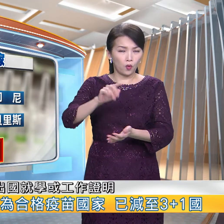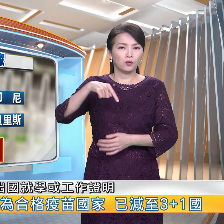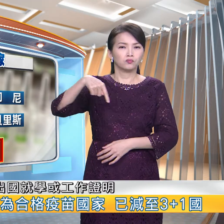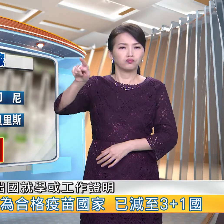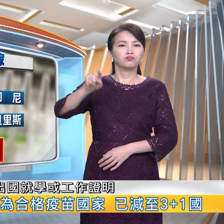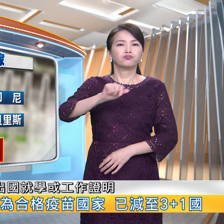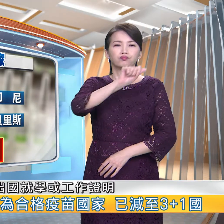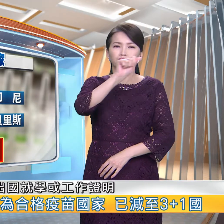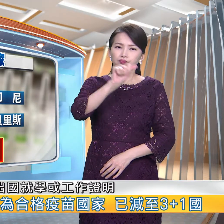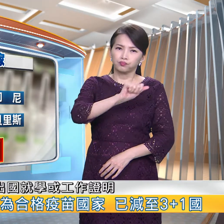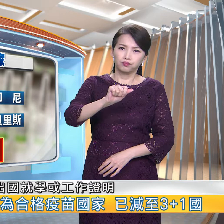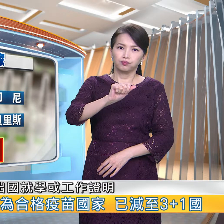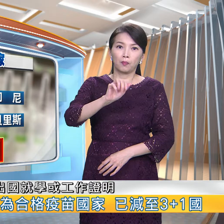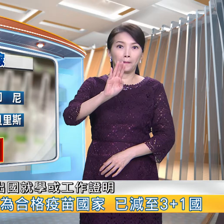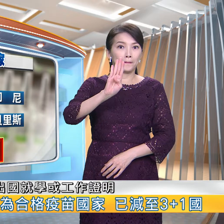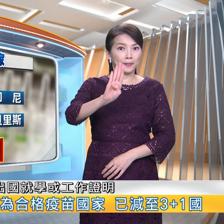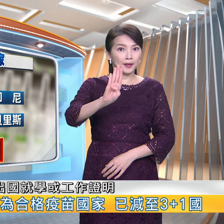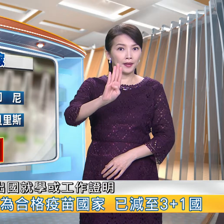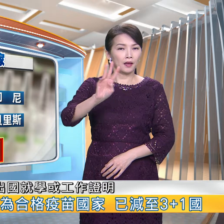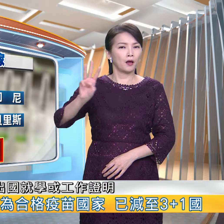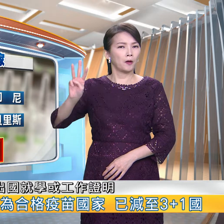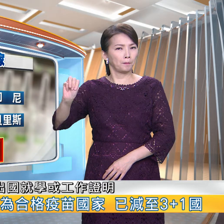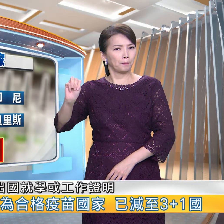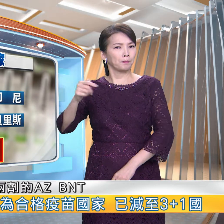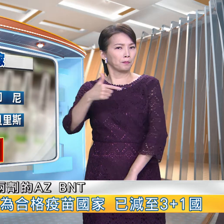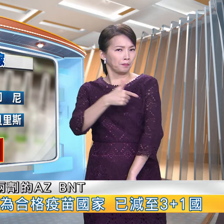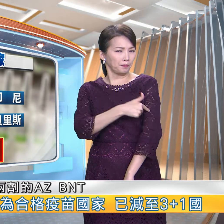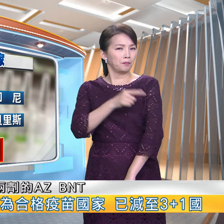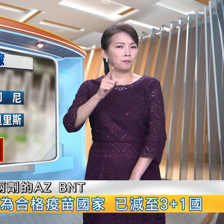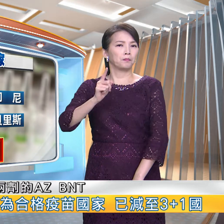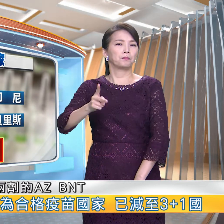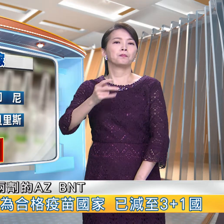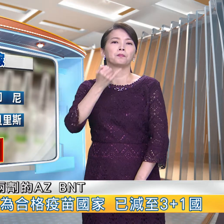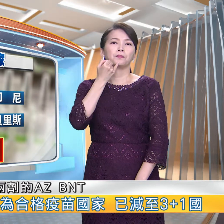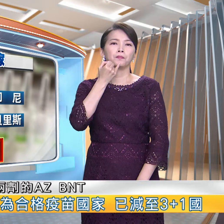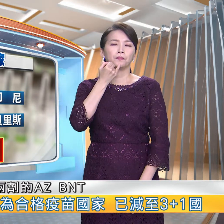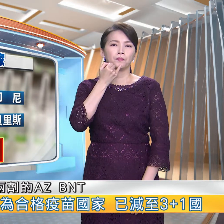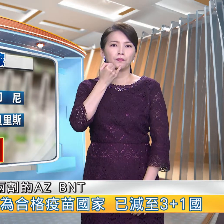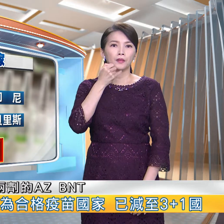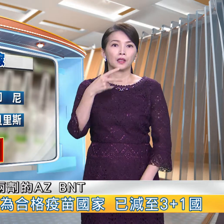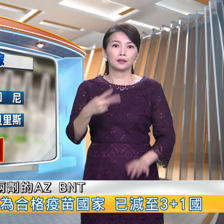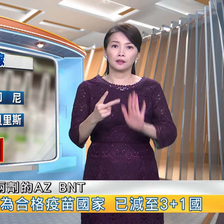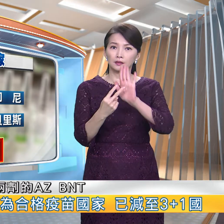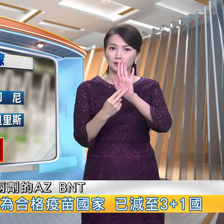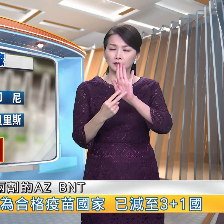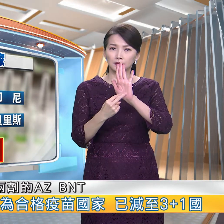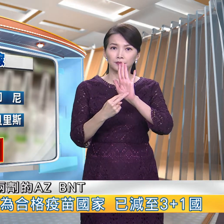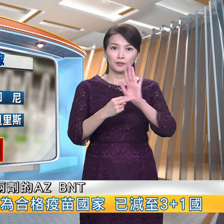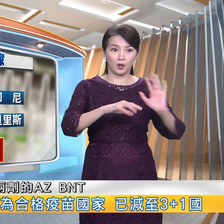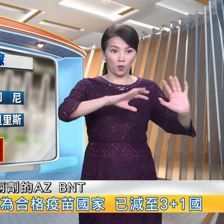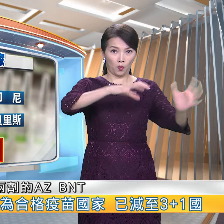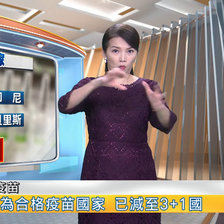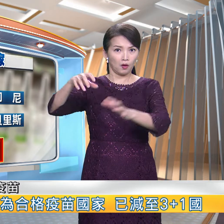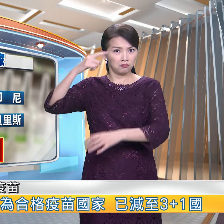国就学或工作证明，就可以混打两剂的 AZ、BNT 或莫德纳疫